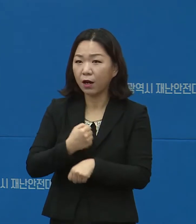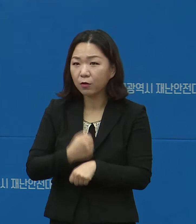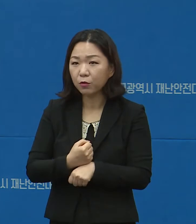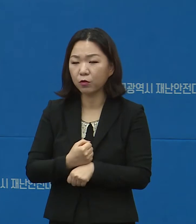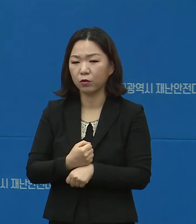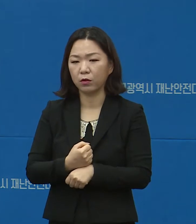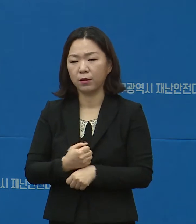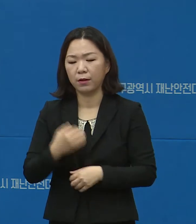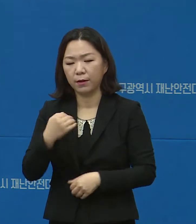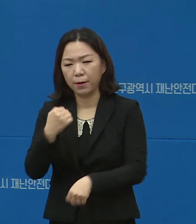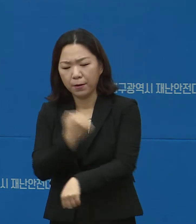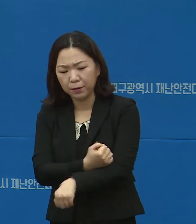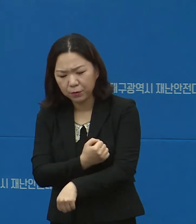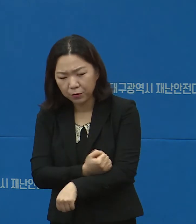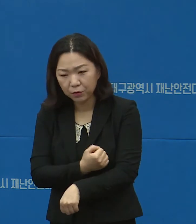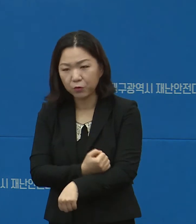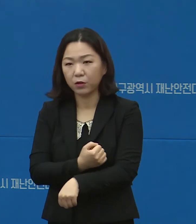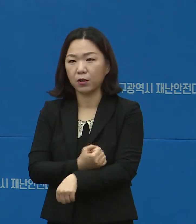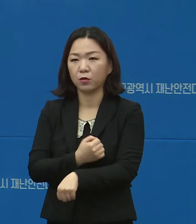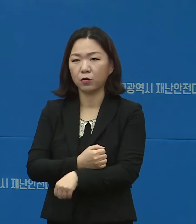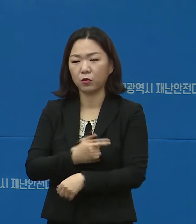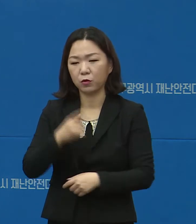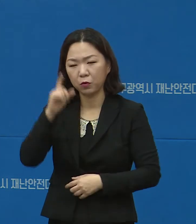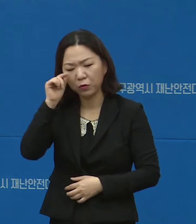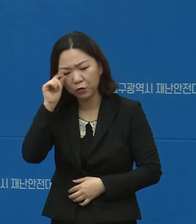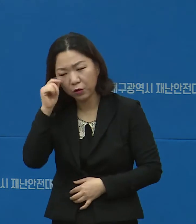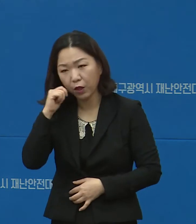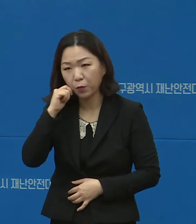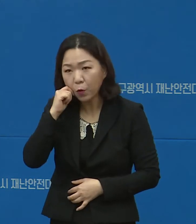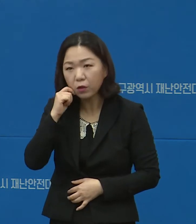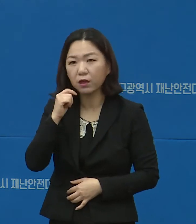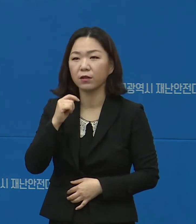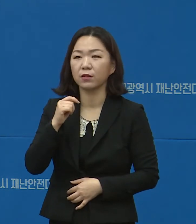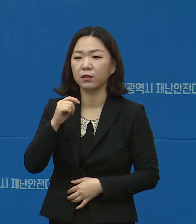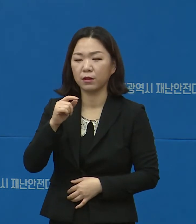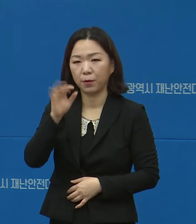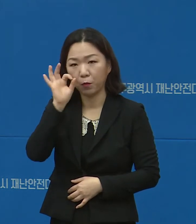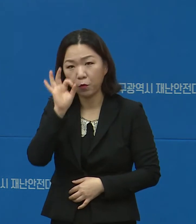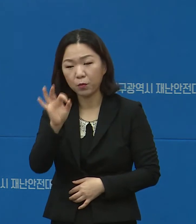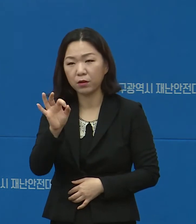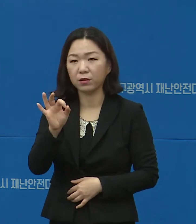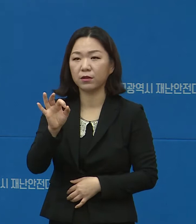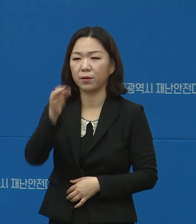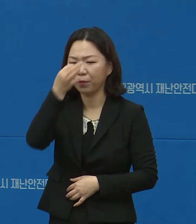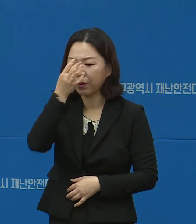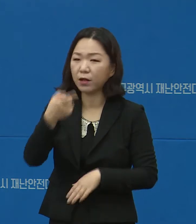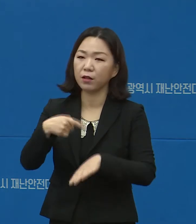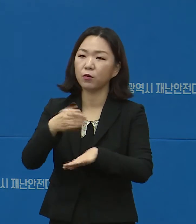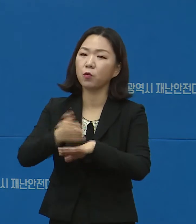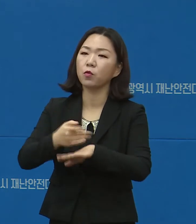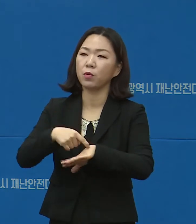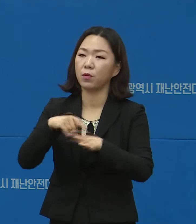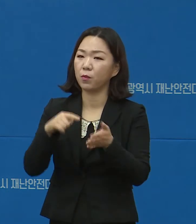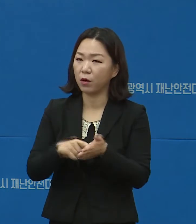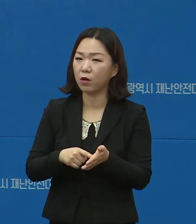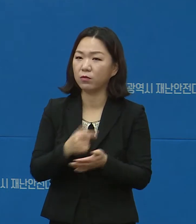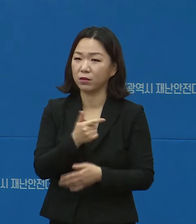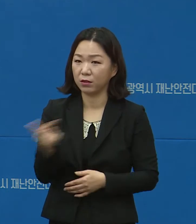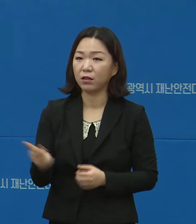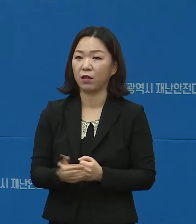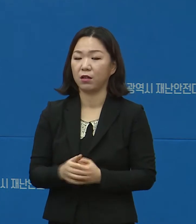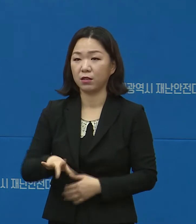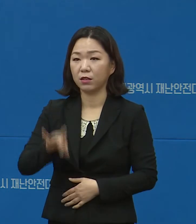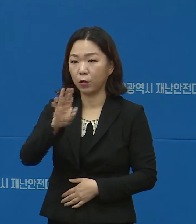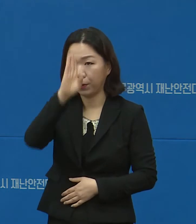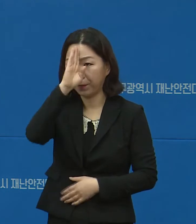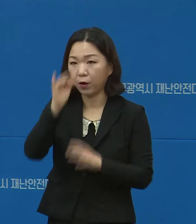이끌며 쪽잠을 자는 모습을 볼 때 미안하고 고마운 마음이 가슴이 아립니다. 첫 환자 발병